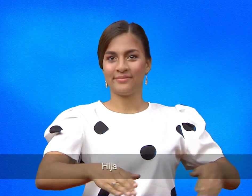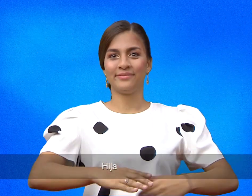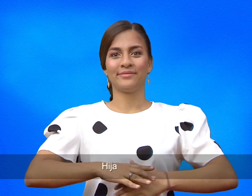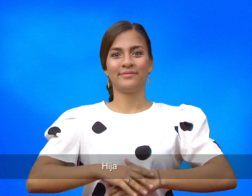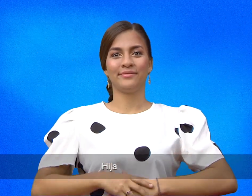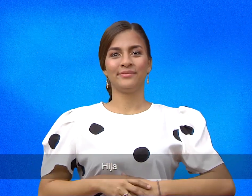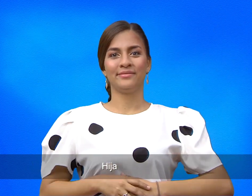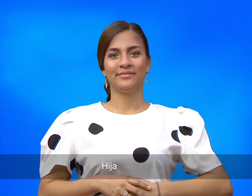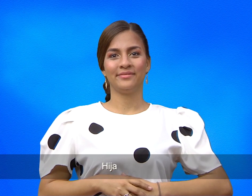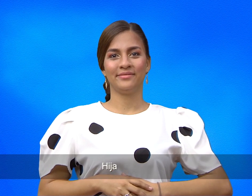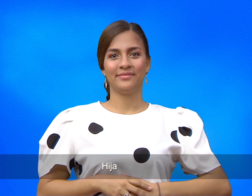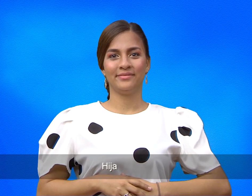Hija.